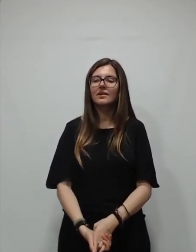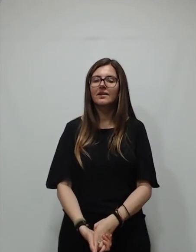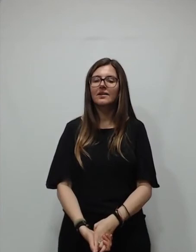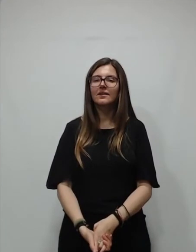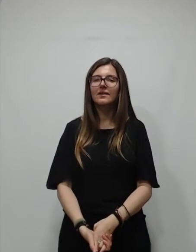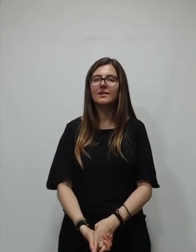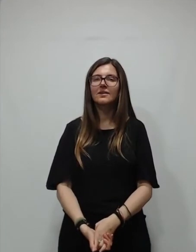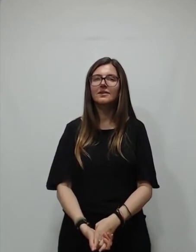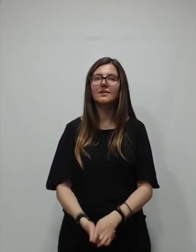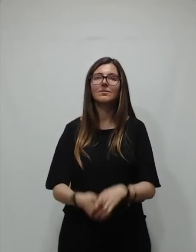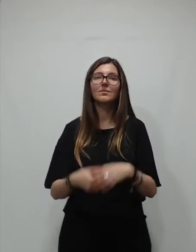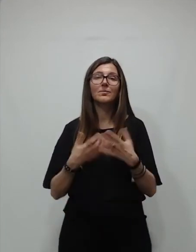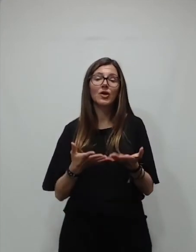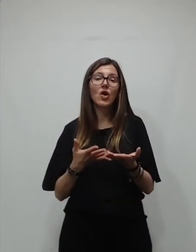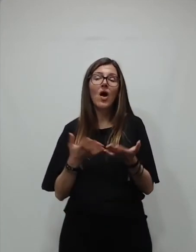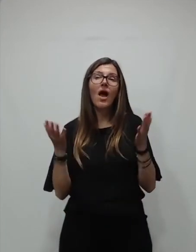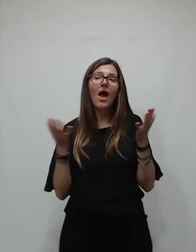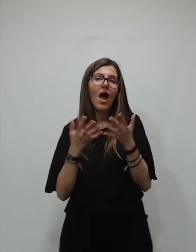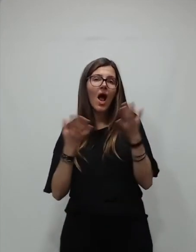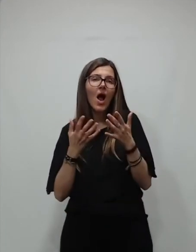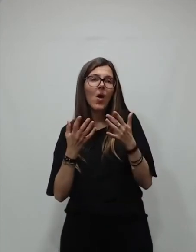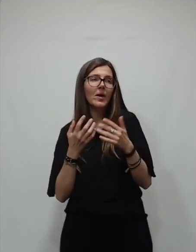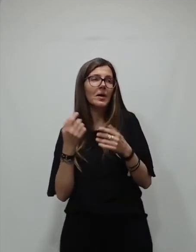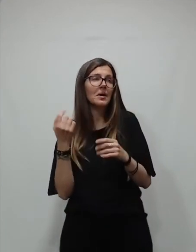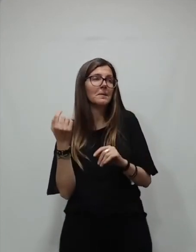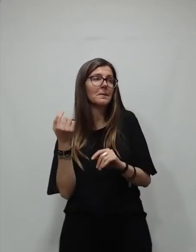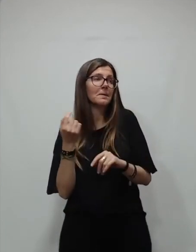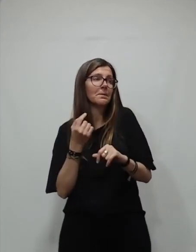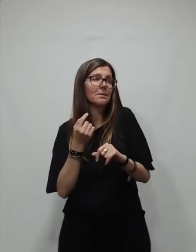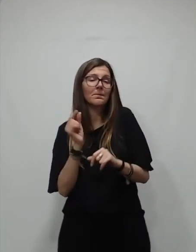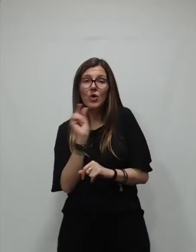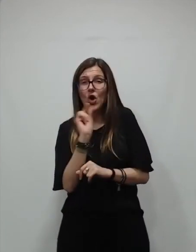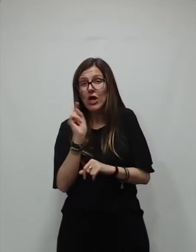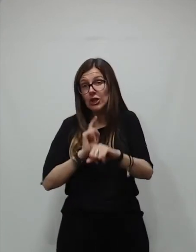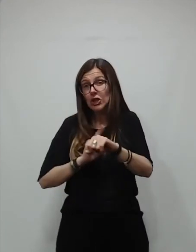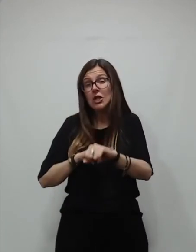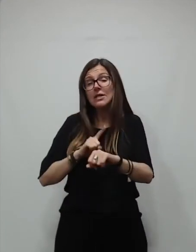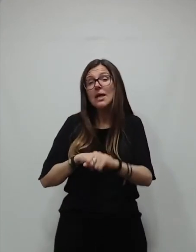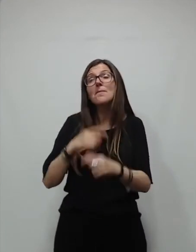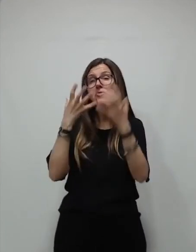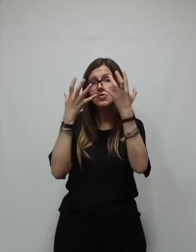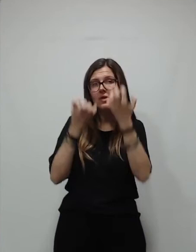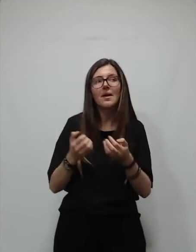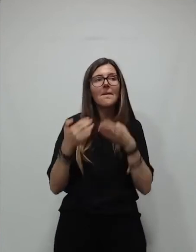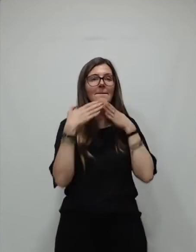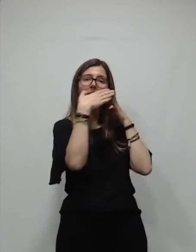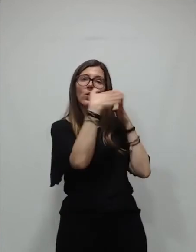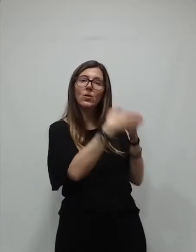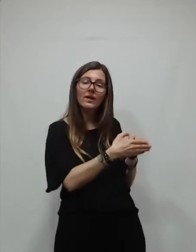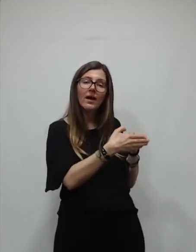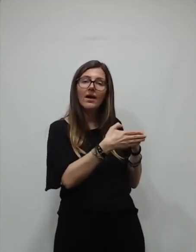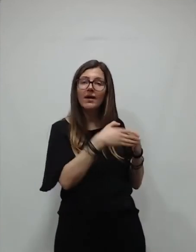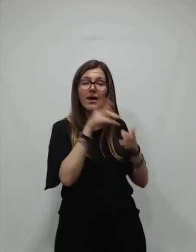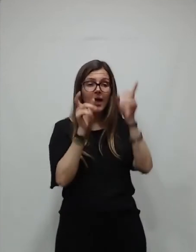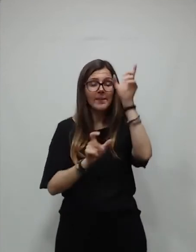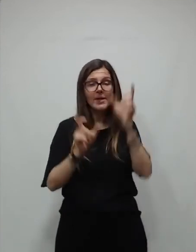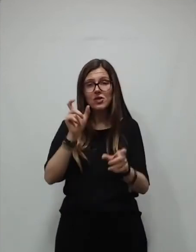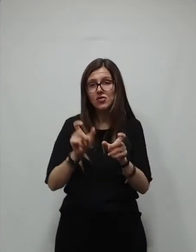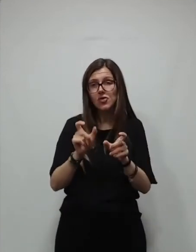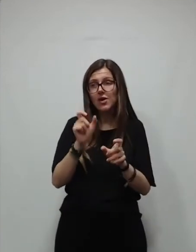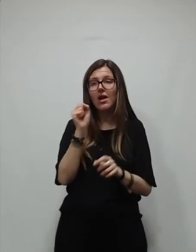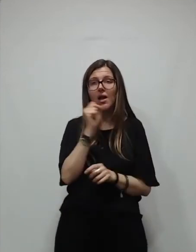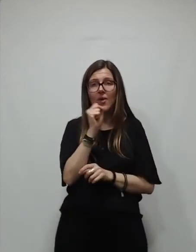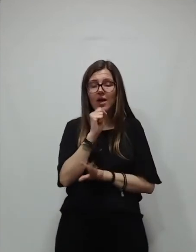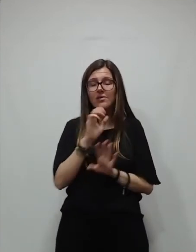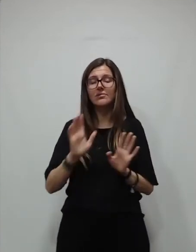Unos minutos, por si quieren realizar algún comentario, una consulta, a el segundo equipo de la